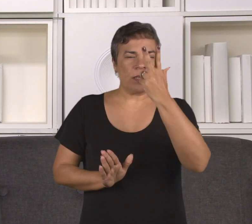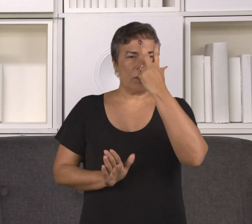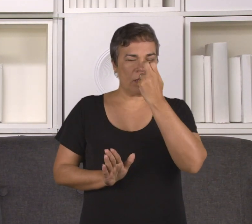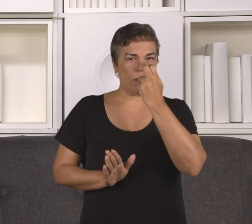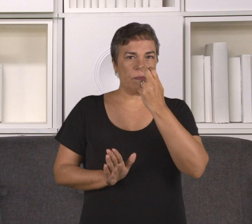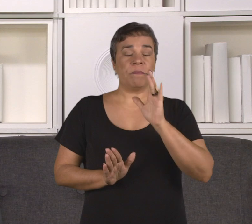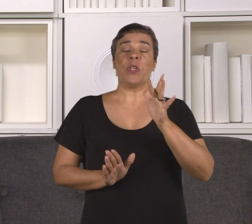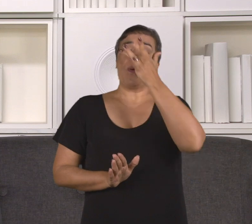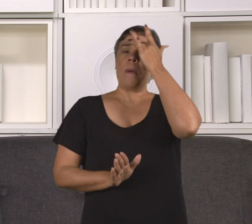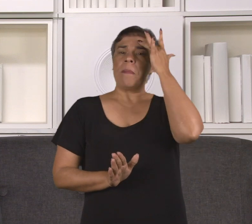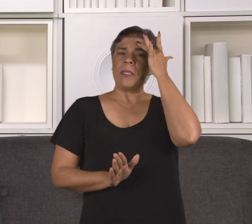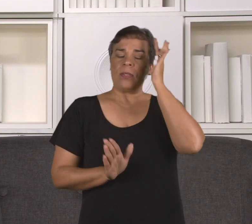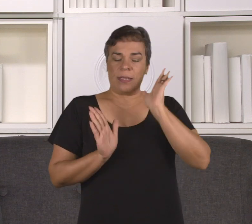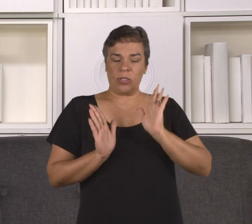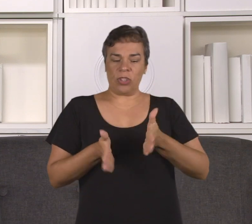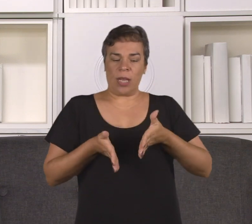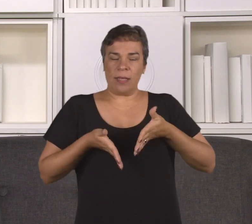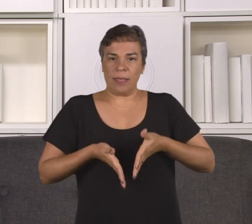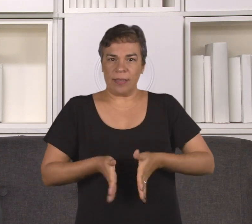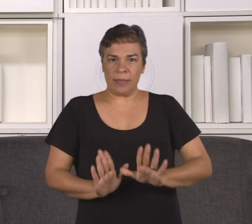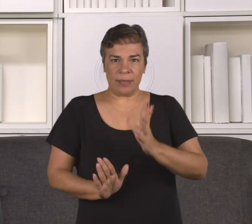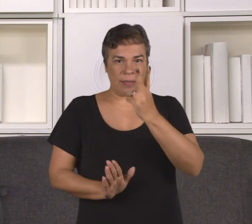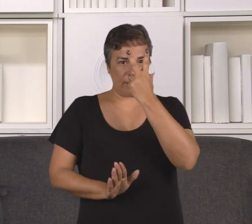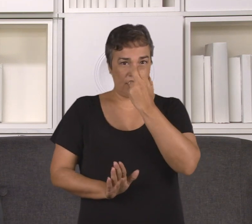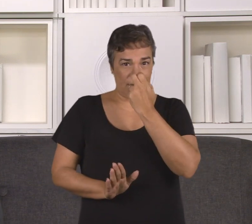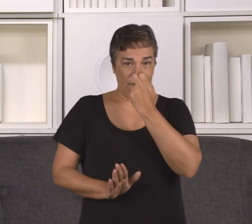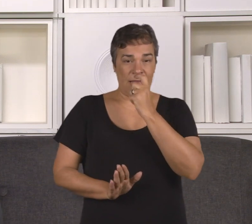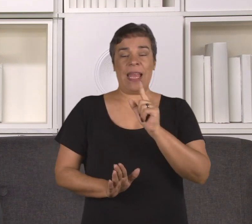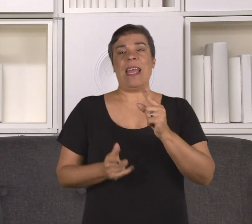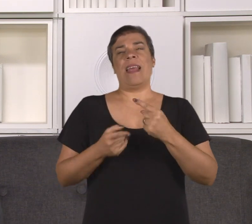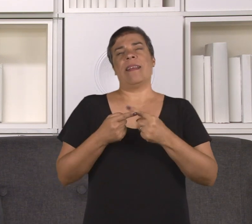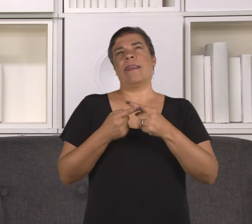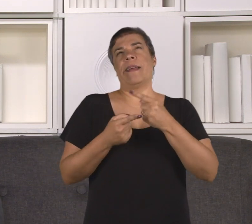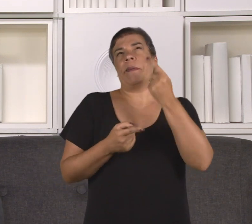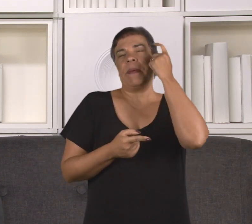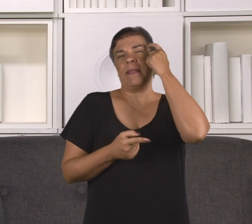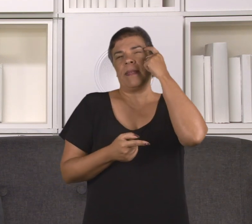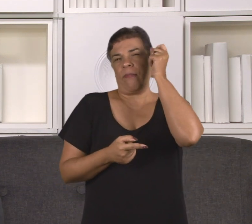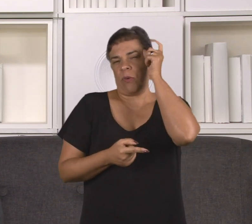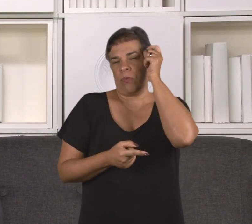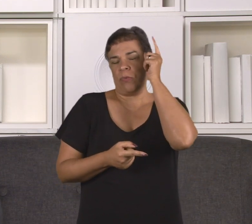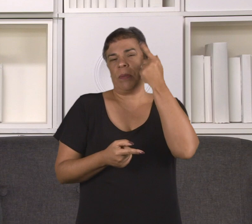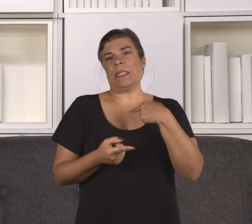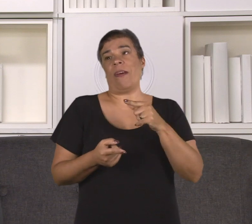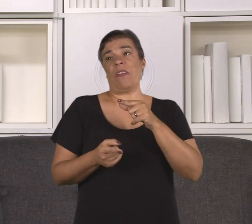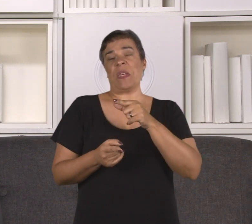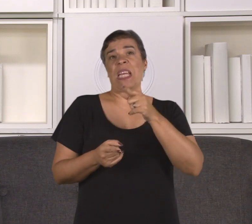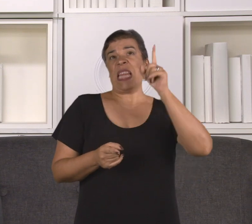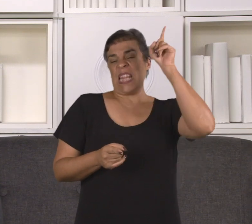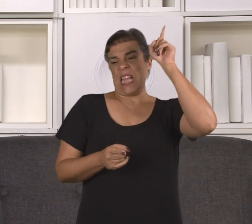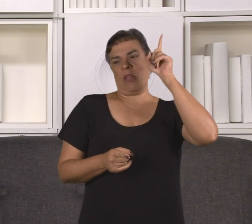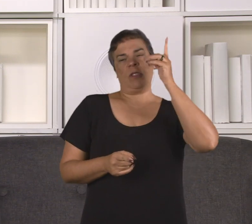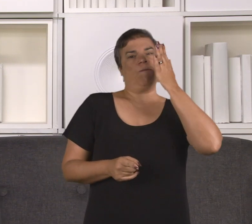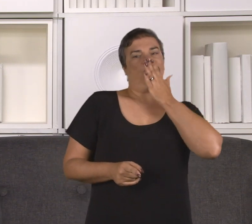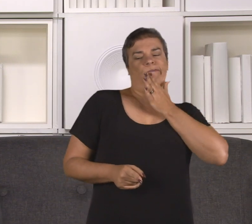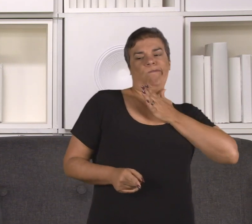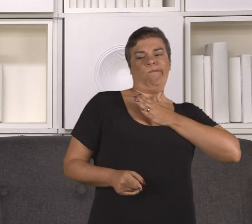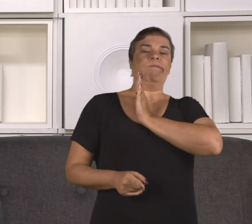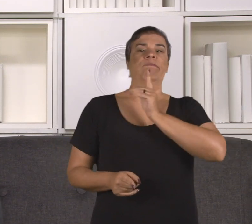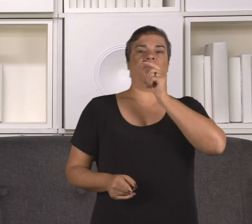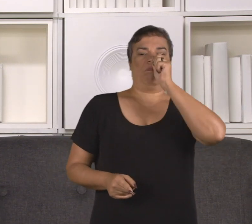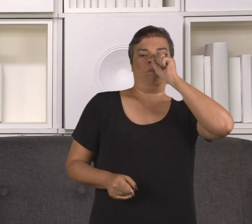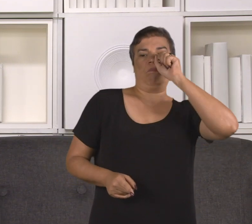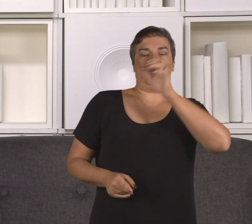pessoa nasceria cega se tivesse sido amaldiçoada por Deus. Por que um homem nasceu cego? É porque